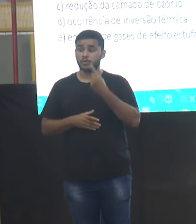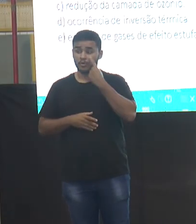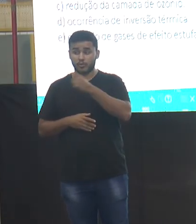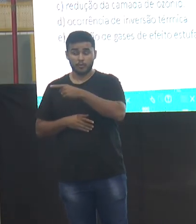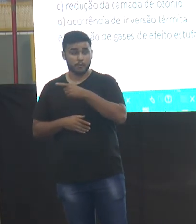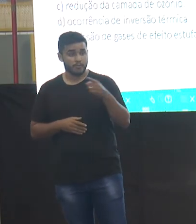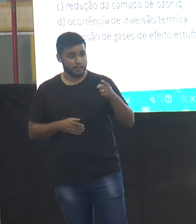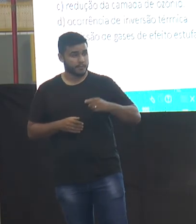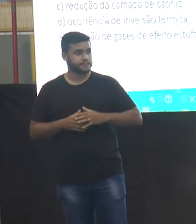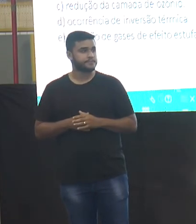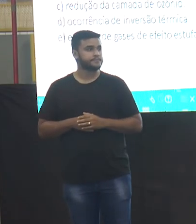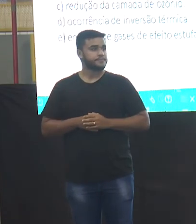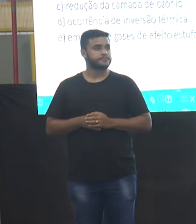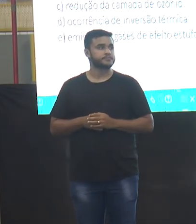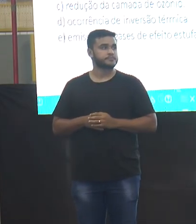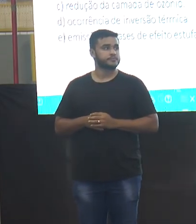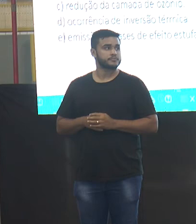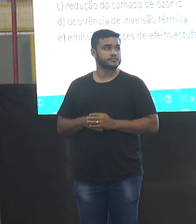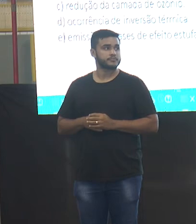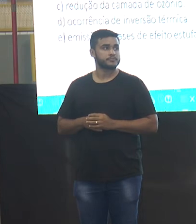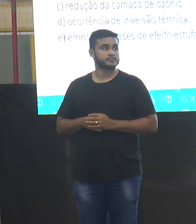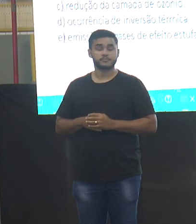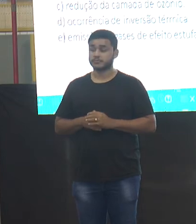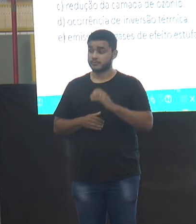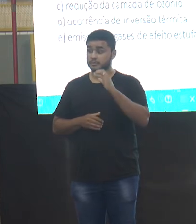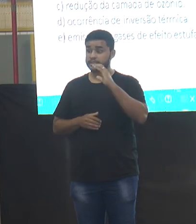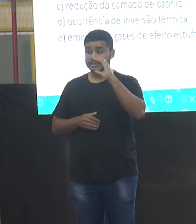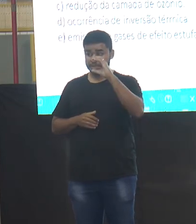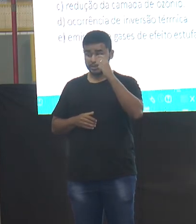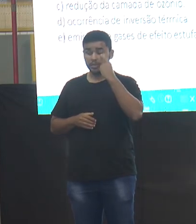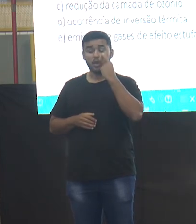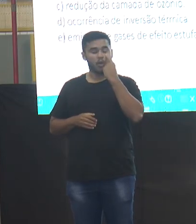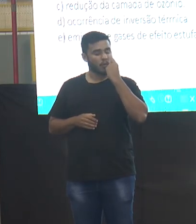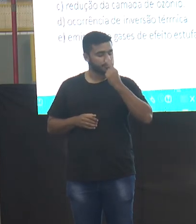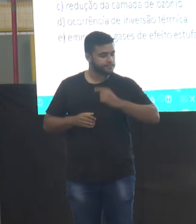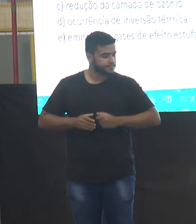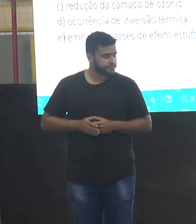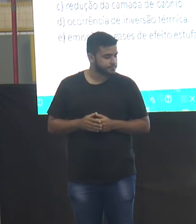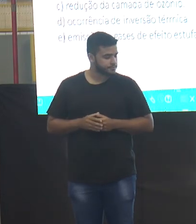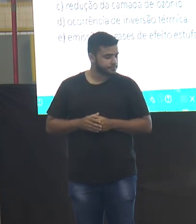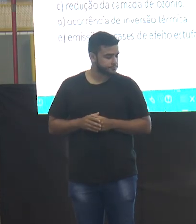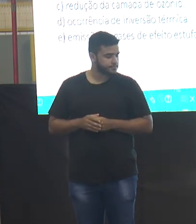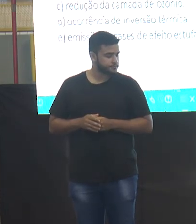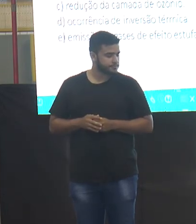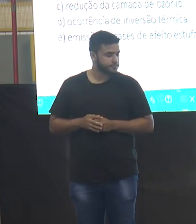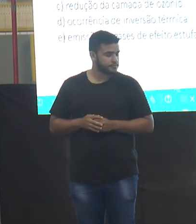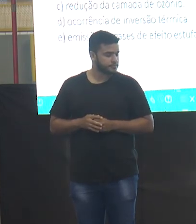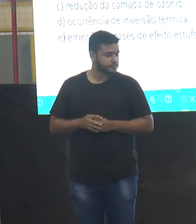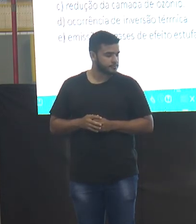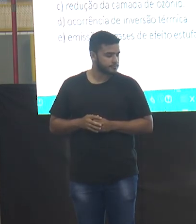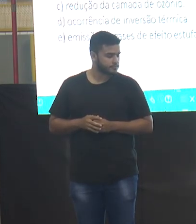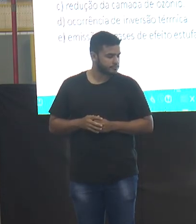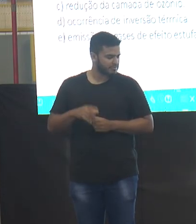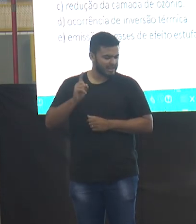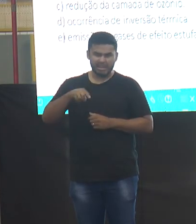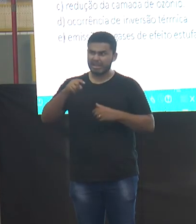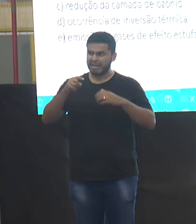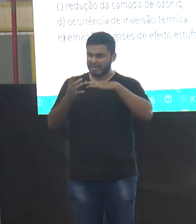coisas aí. Letra C de casa dessa questão, ele falou de camada de